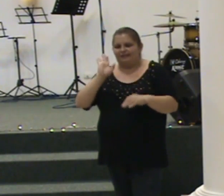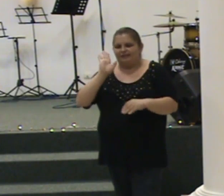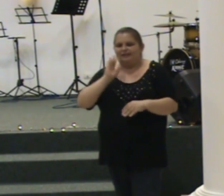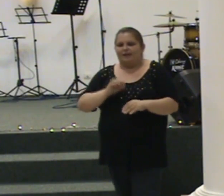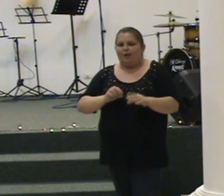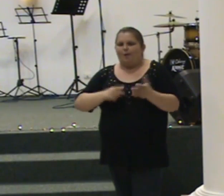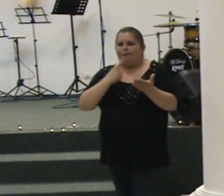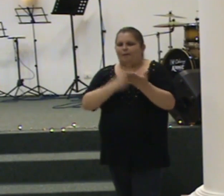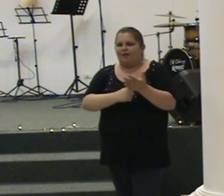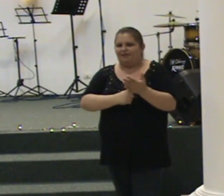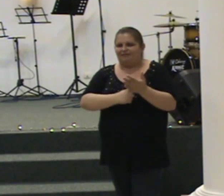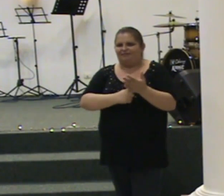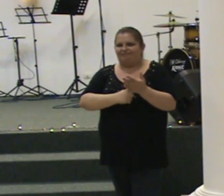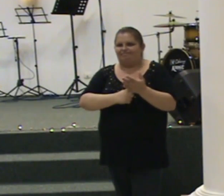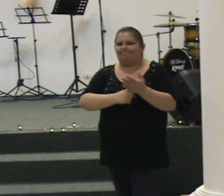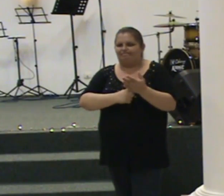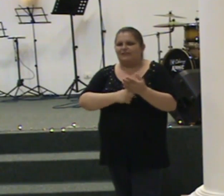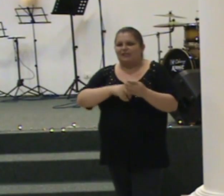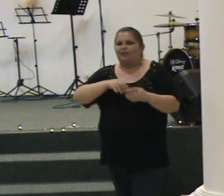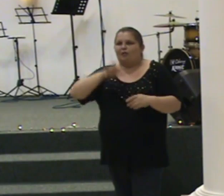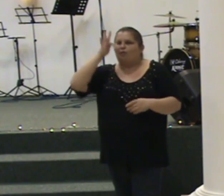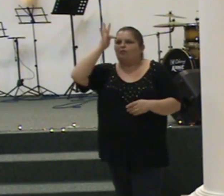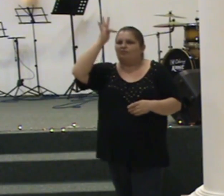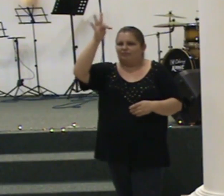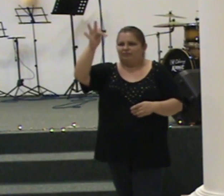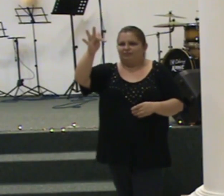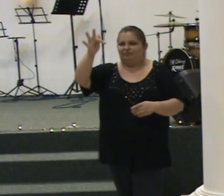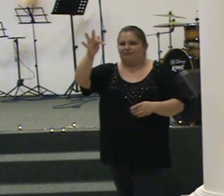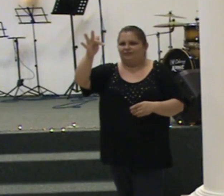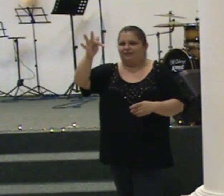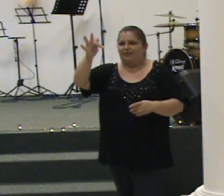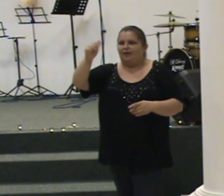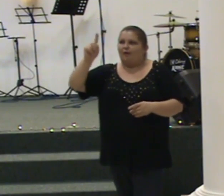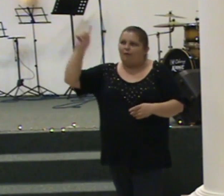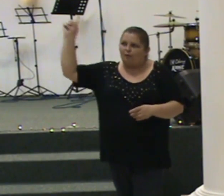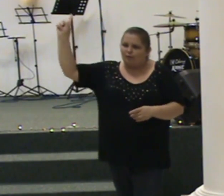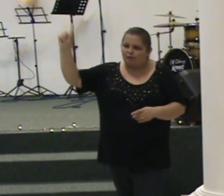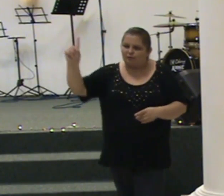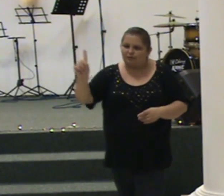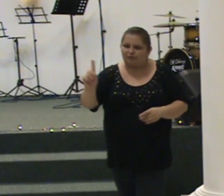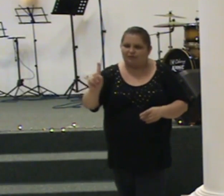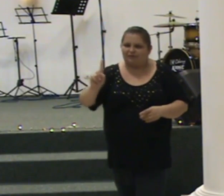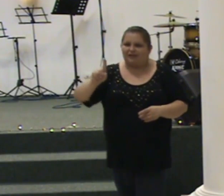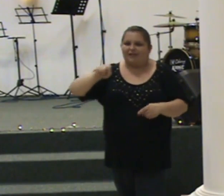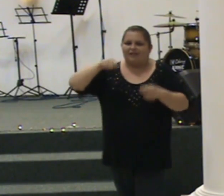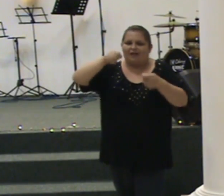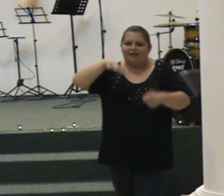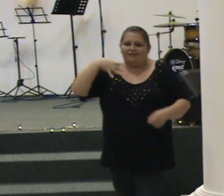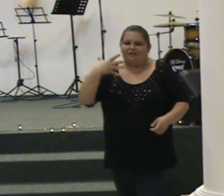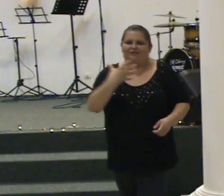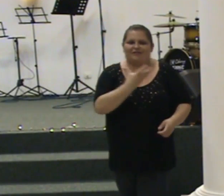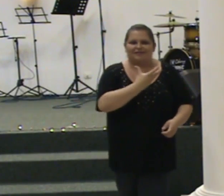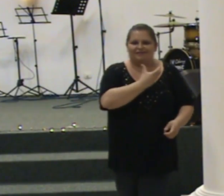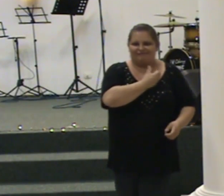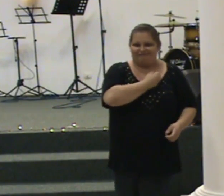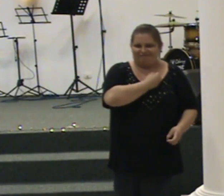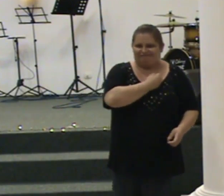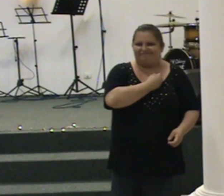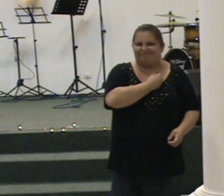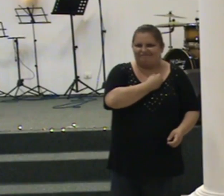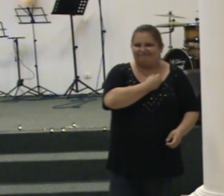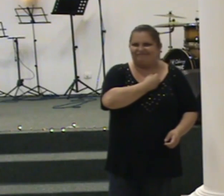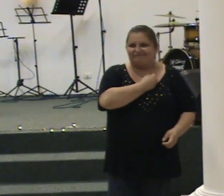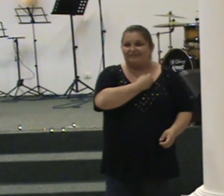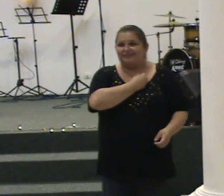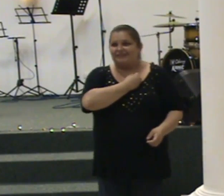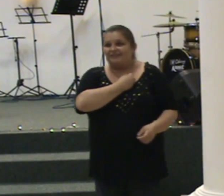que por meio de um só homem entrou o pecado no mundo, por meio também de uma só pessoa viria a salvação, que é Jesus Cristo. E quando